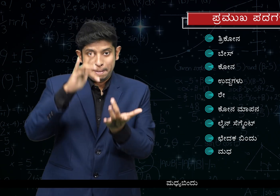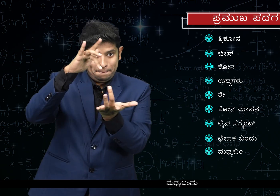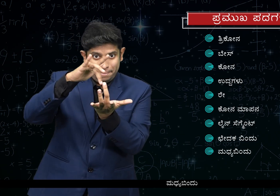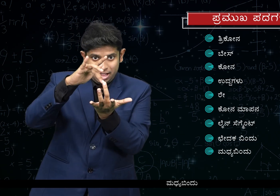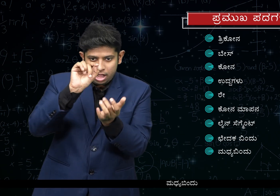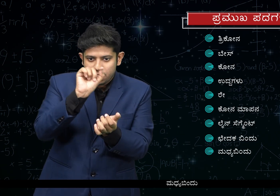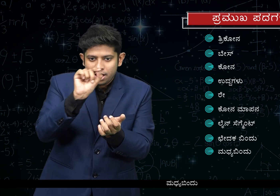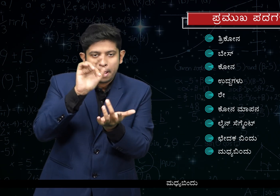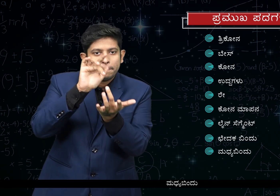ಮಧ್ಯಬಿಂದು,